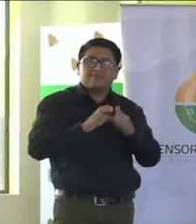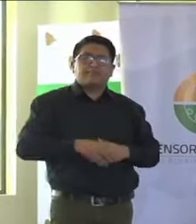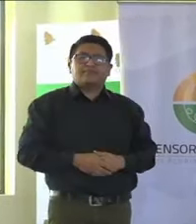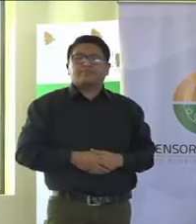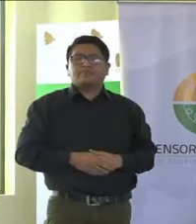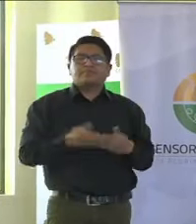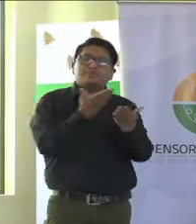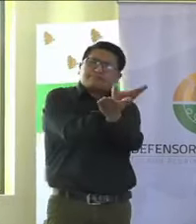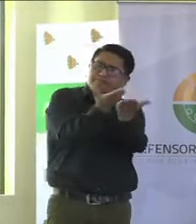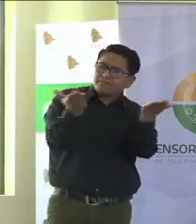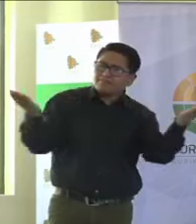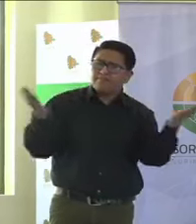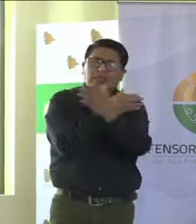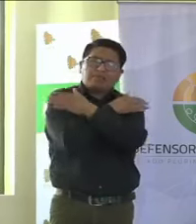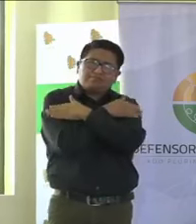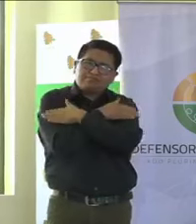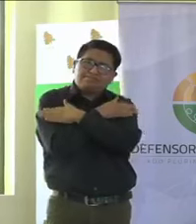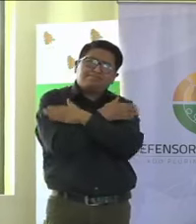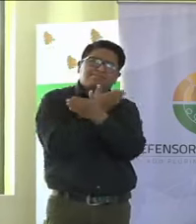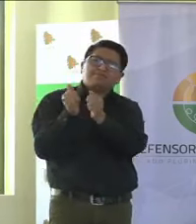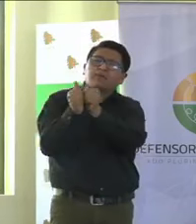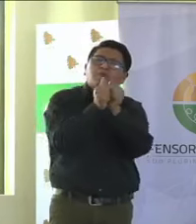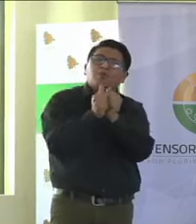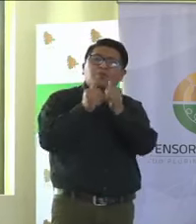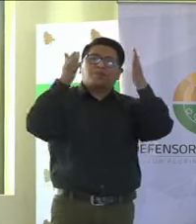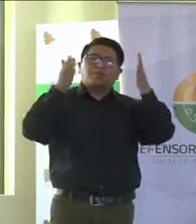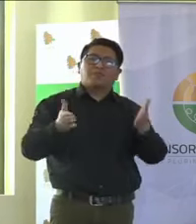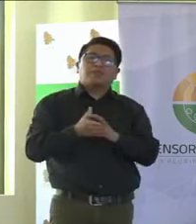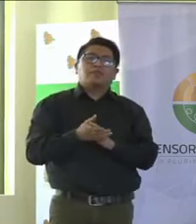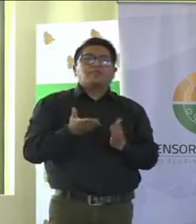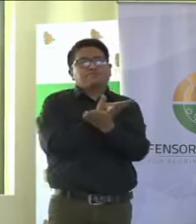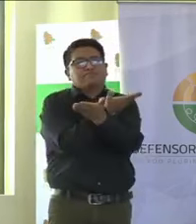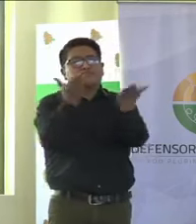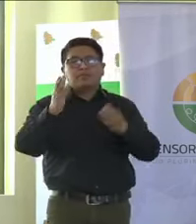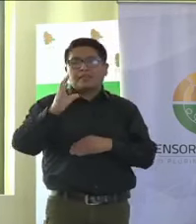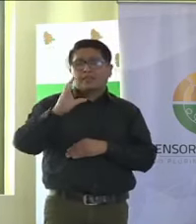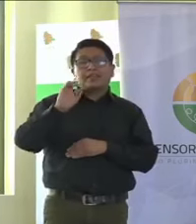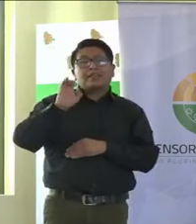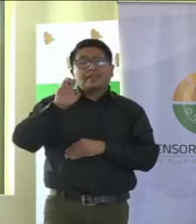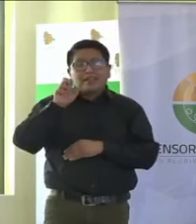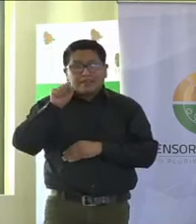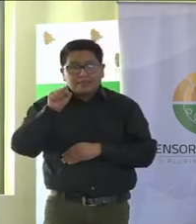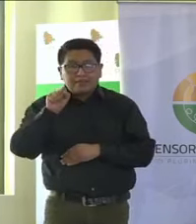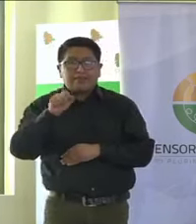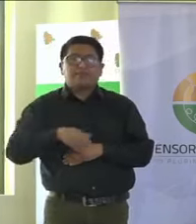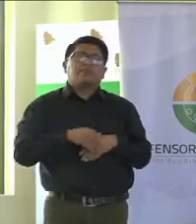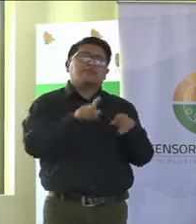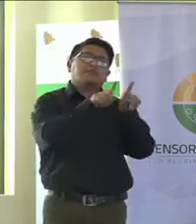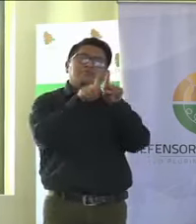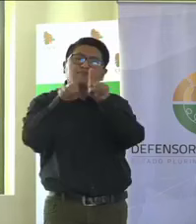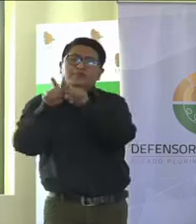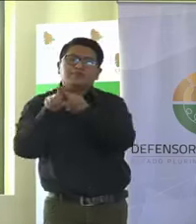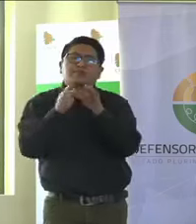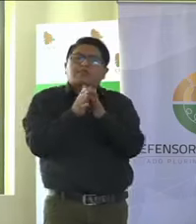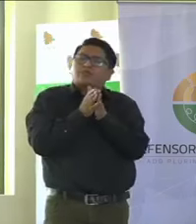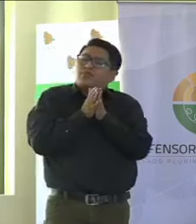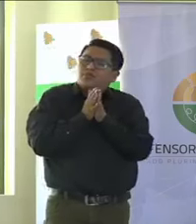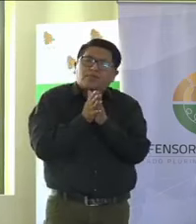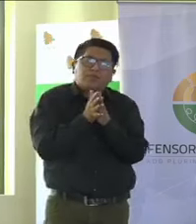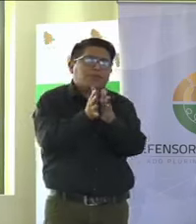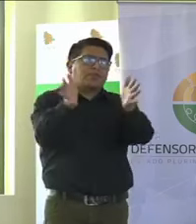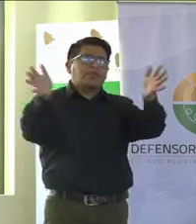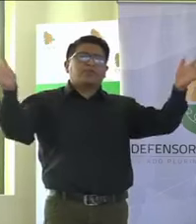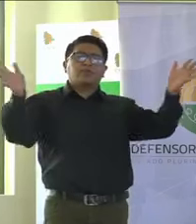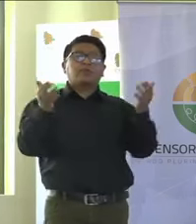queridos compañeros, compañeras, a todo el personal de CIES y a todos los que se encuentran en